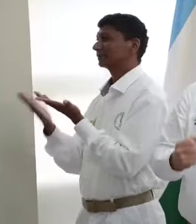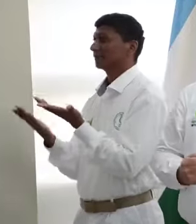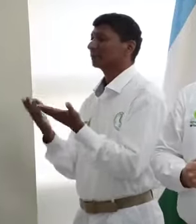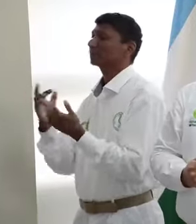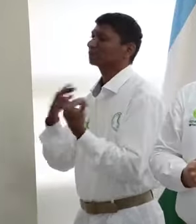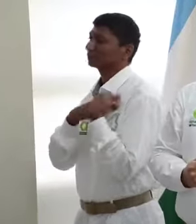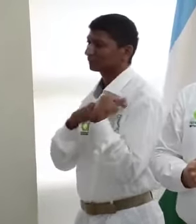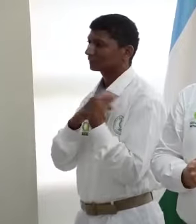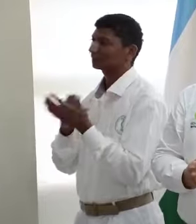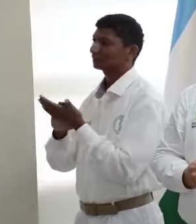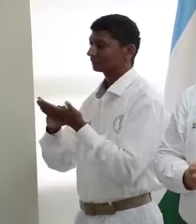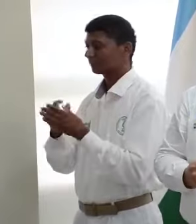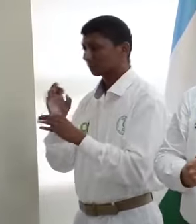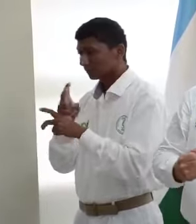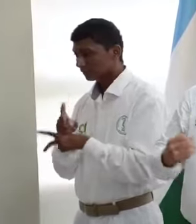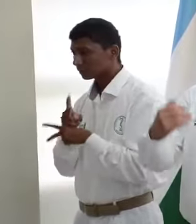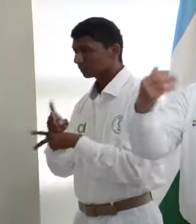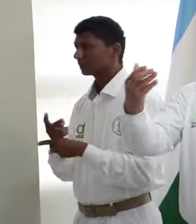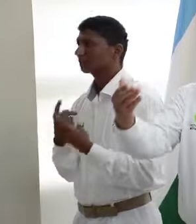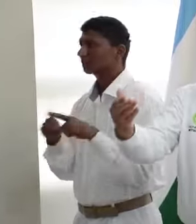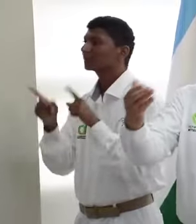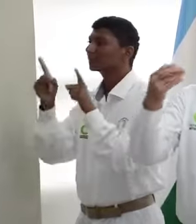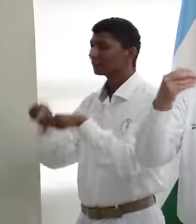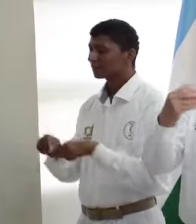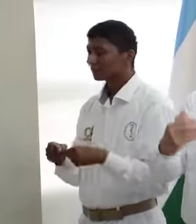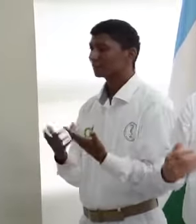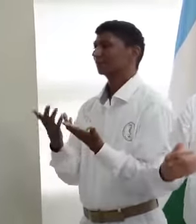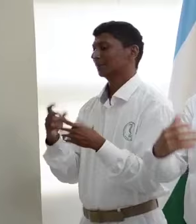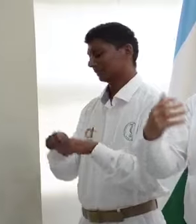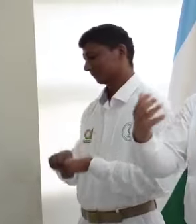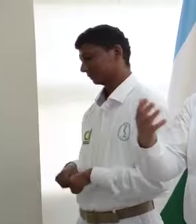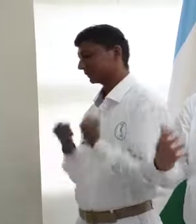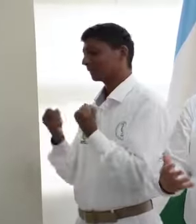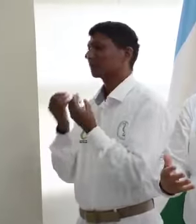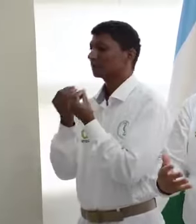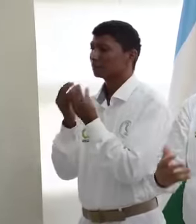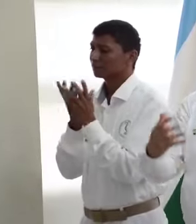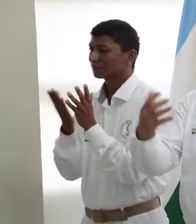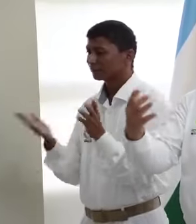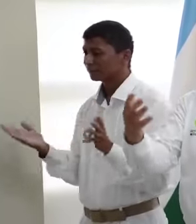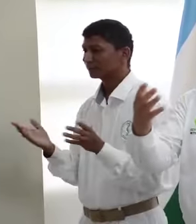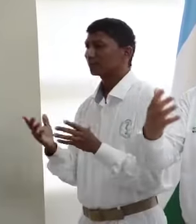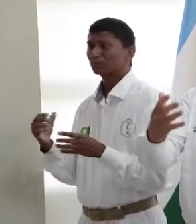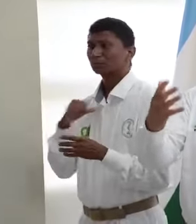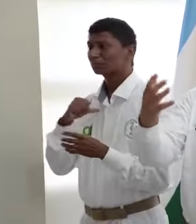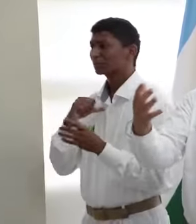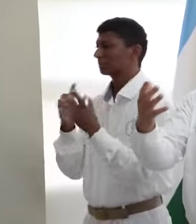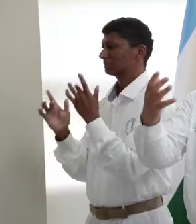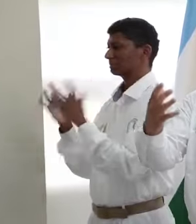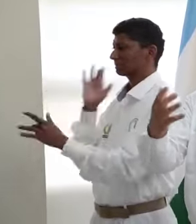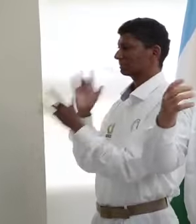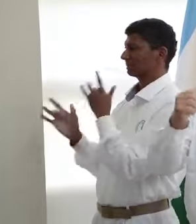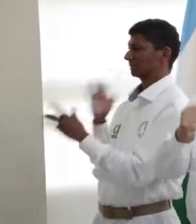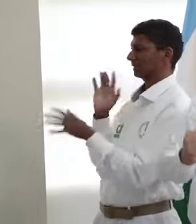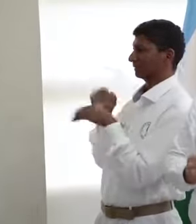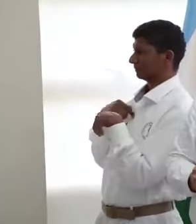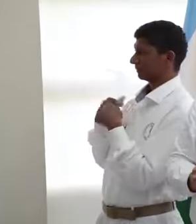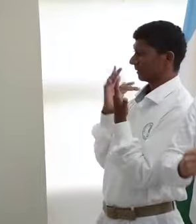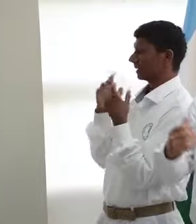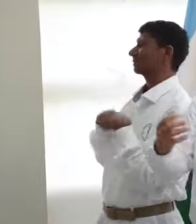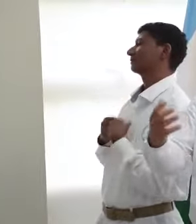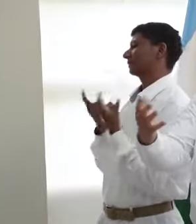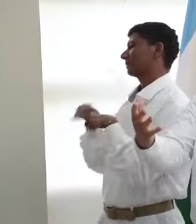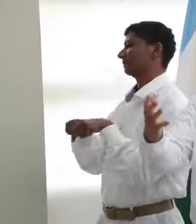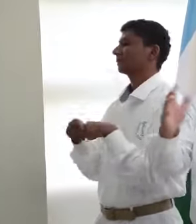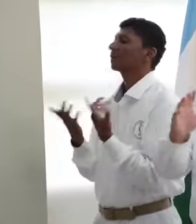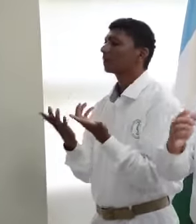estamos obligados a preservar y a cuidar, pero también genera afectación a muchos estudiantes que no tienen que ver en nada en este tipo de estudios.